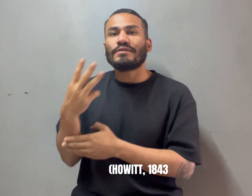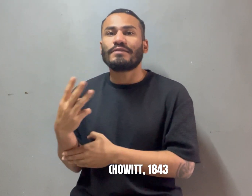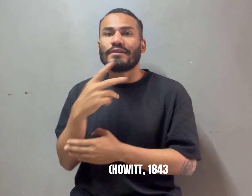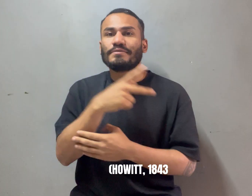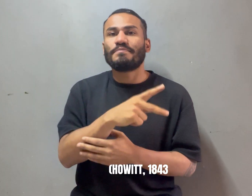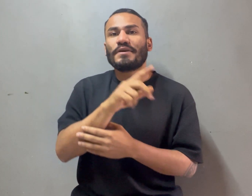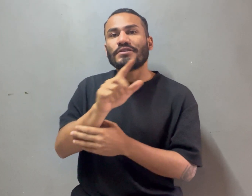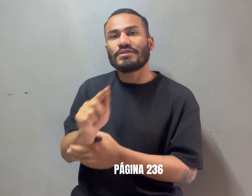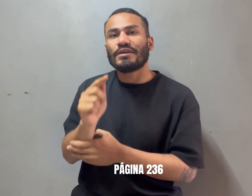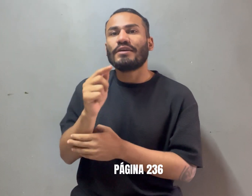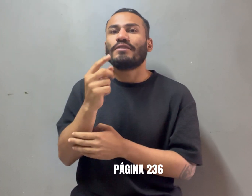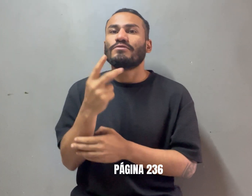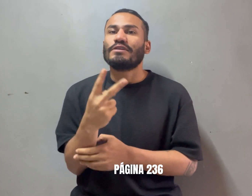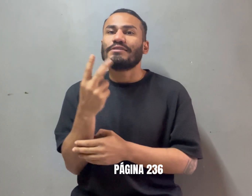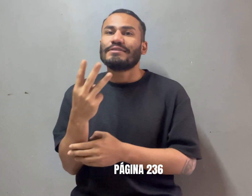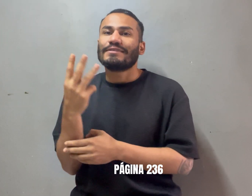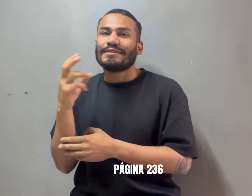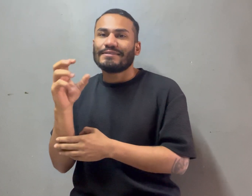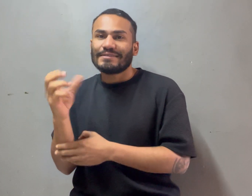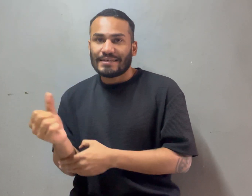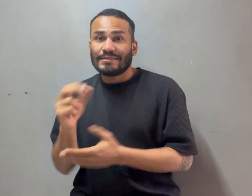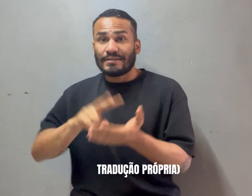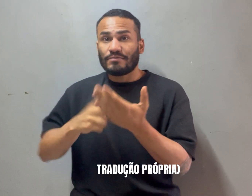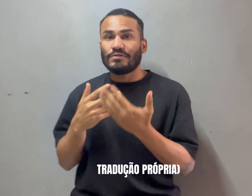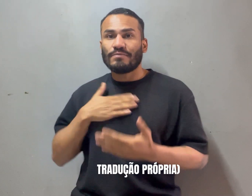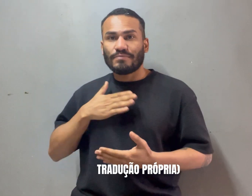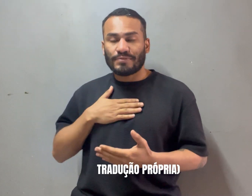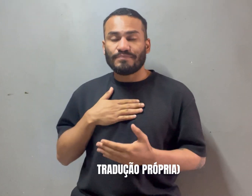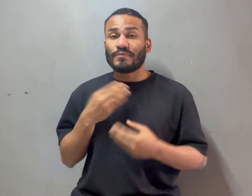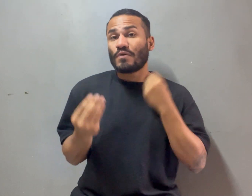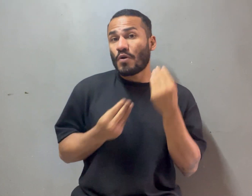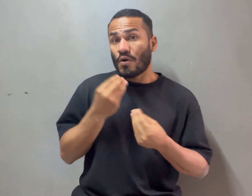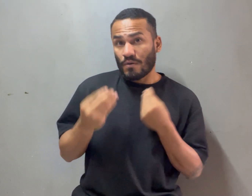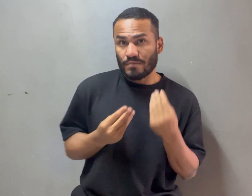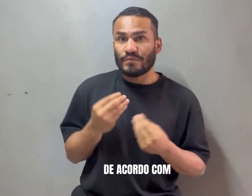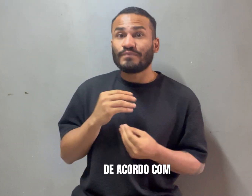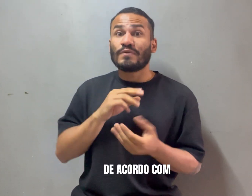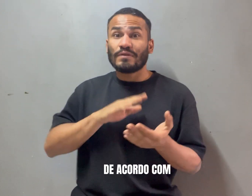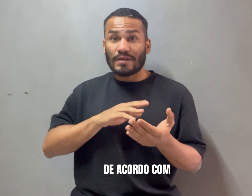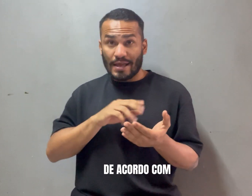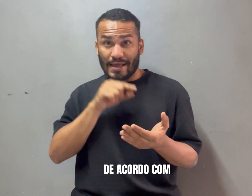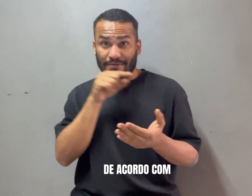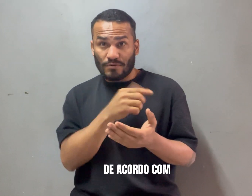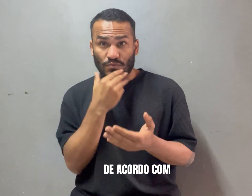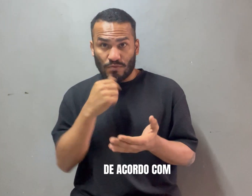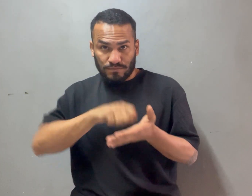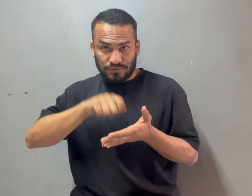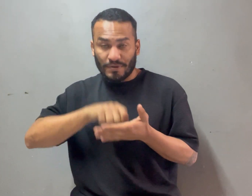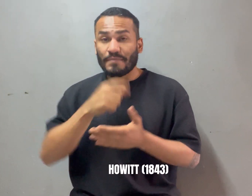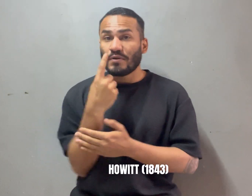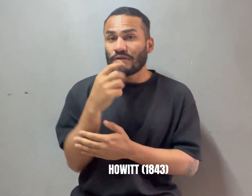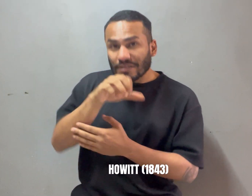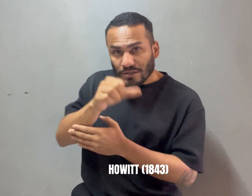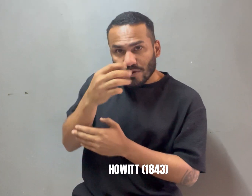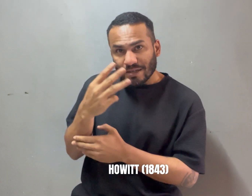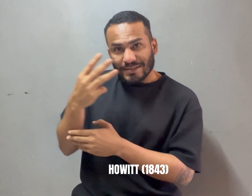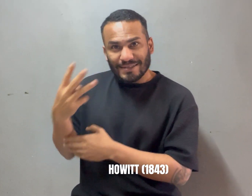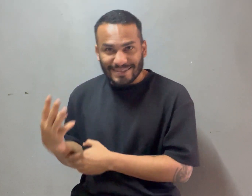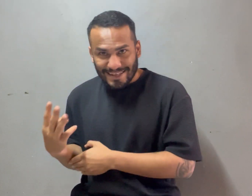1843, página 236, tradução própria. De acordo com Howitt, 1843,